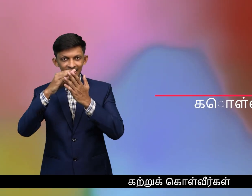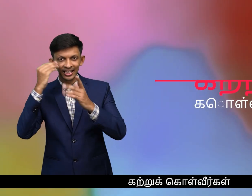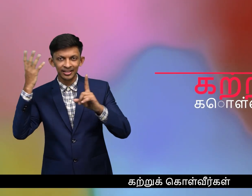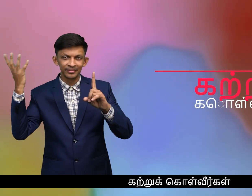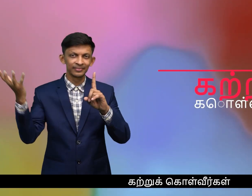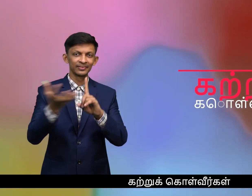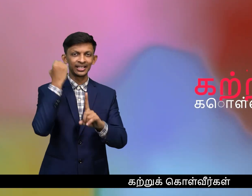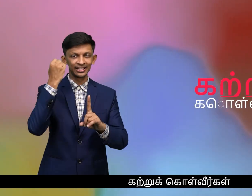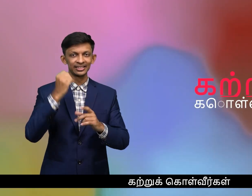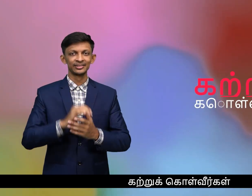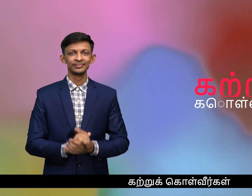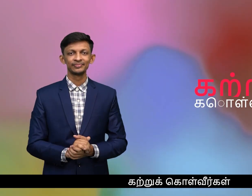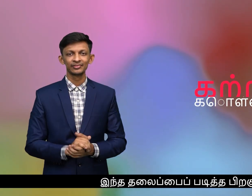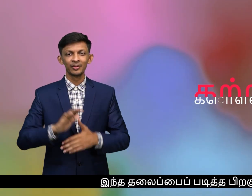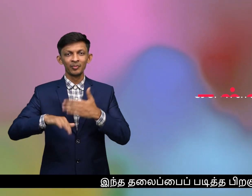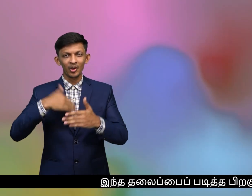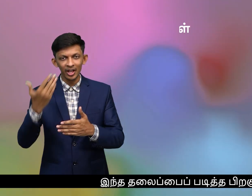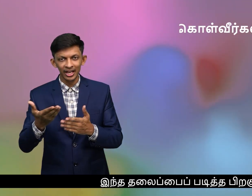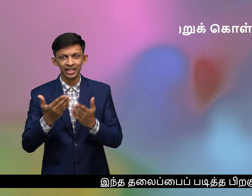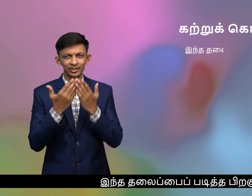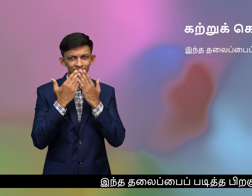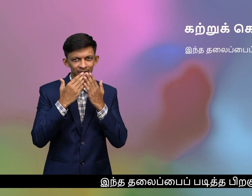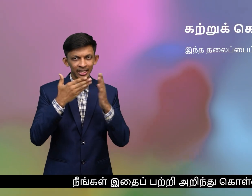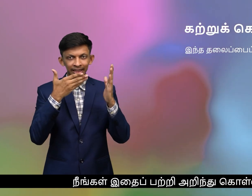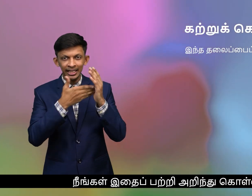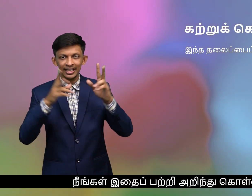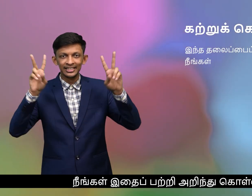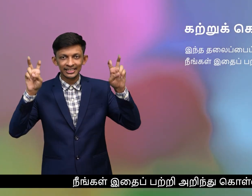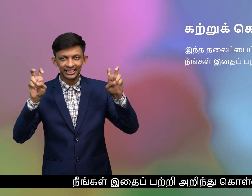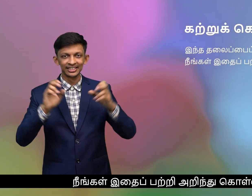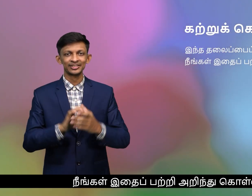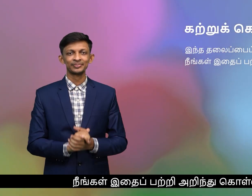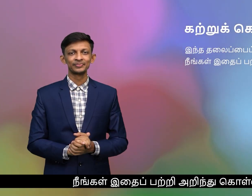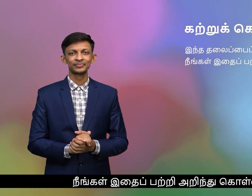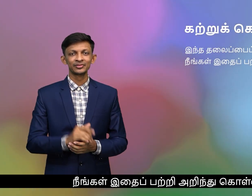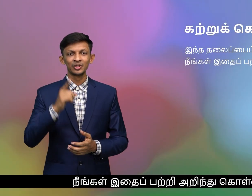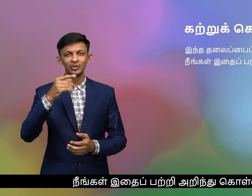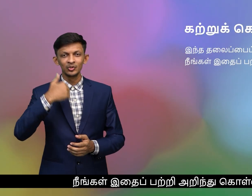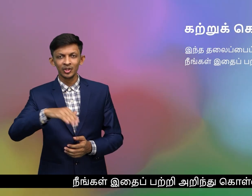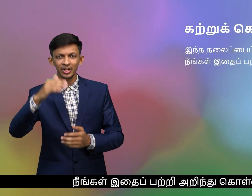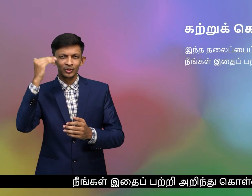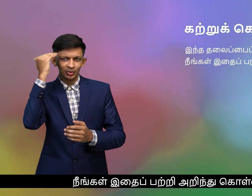கற்றுக்கொள்வீர்கள். இந்த தலைப்பை படித்த பிறகு நீங்கள் இதை பற்றி அறிந்து கொள்வீர்கள்.